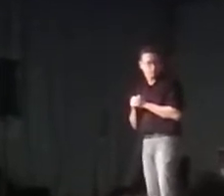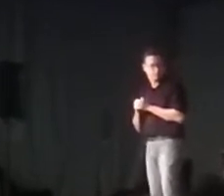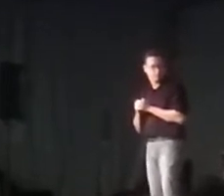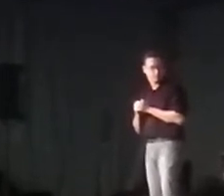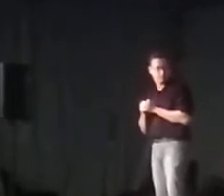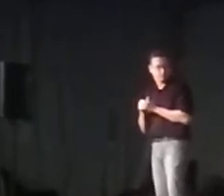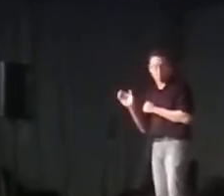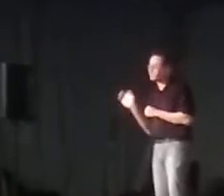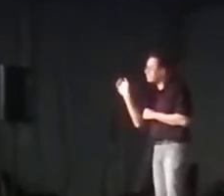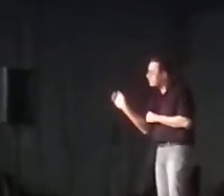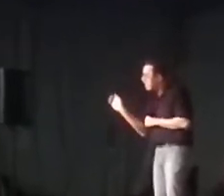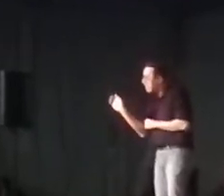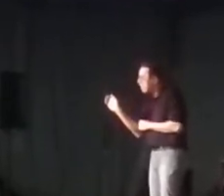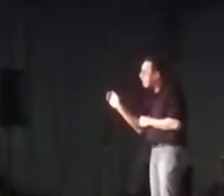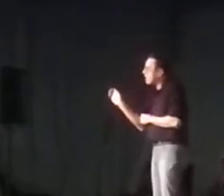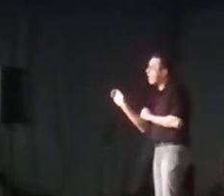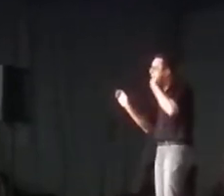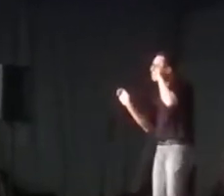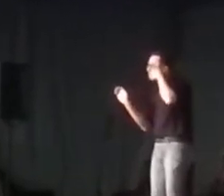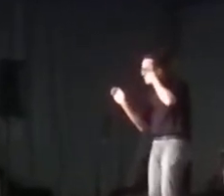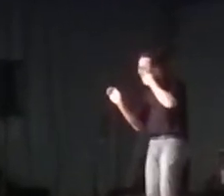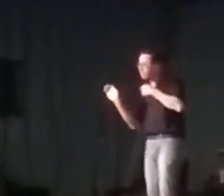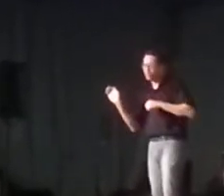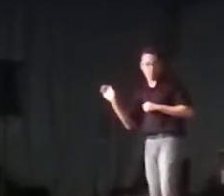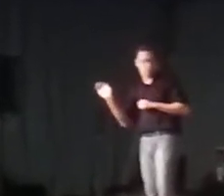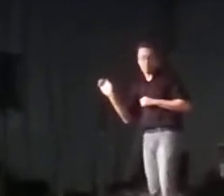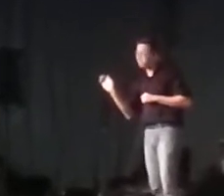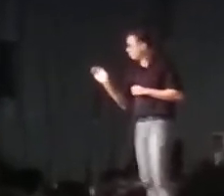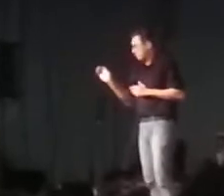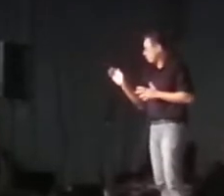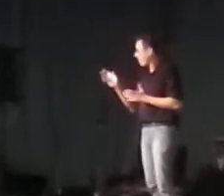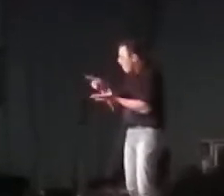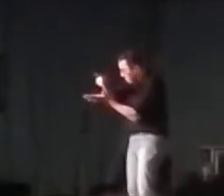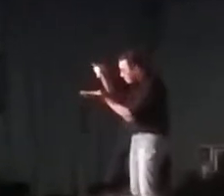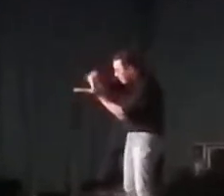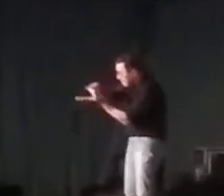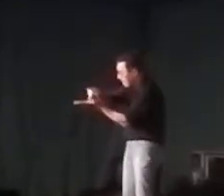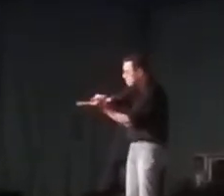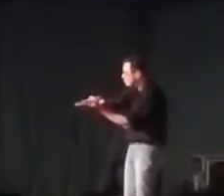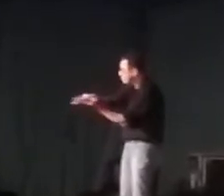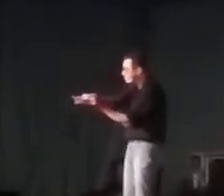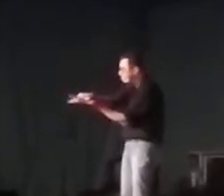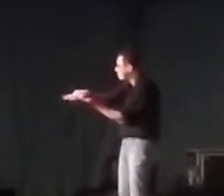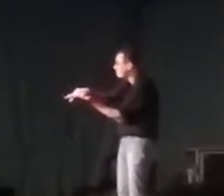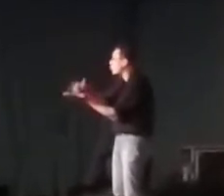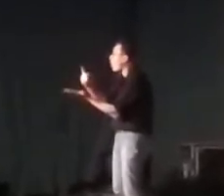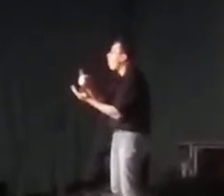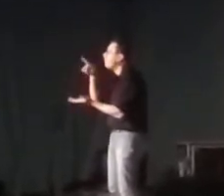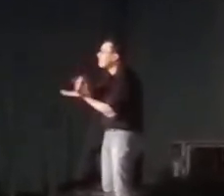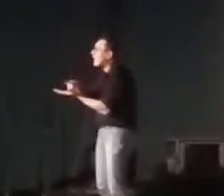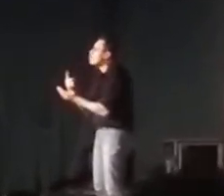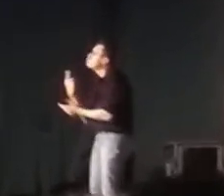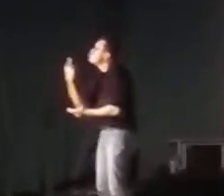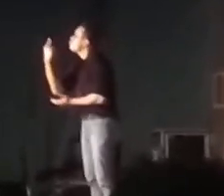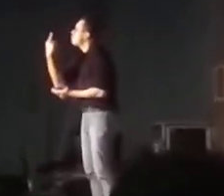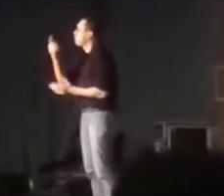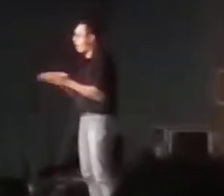você vai jurar que é preto. Tá todo mundo falando a verdade. E ninguém conseguiu esse giro aí